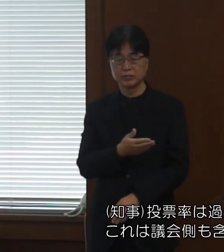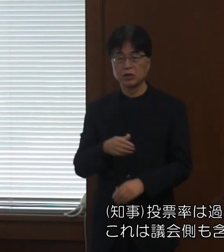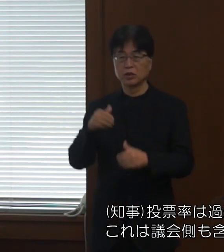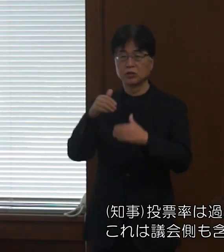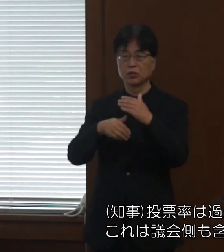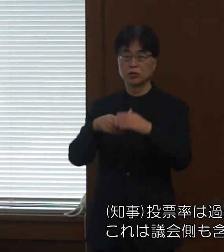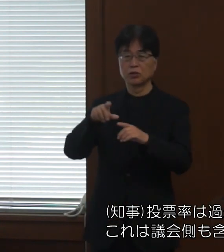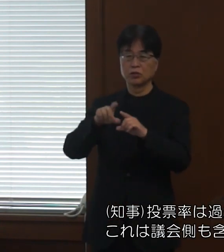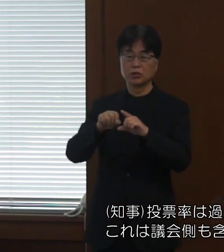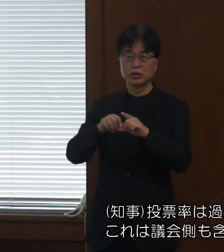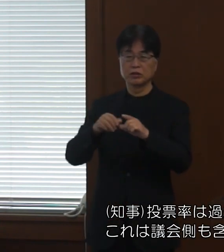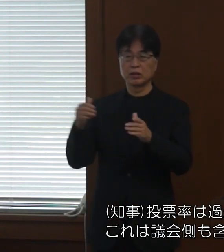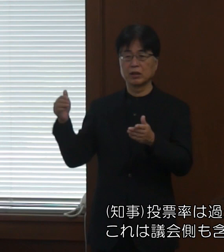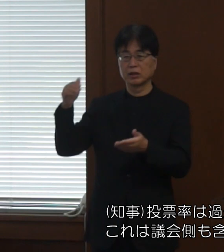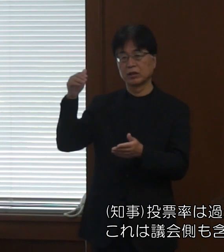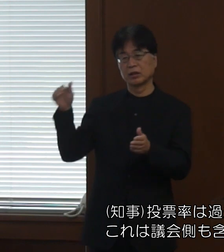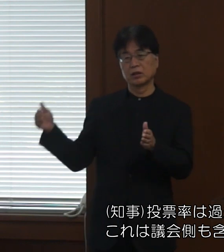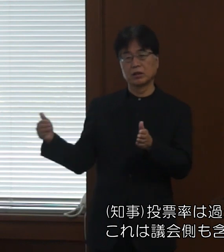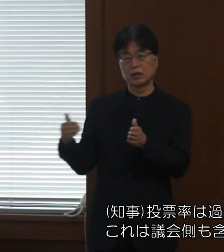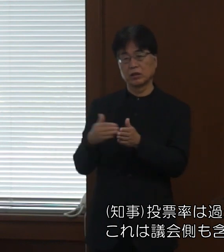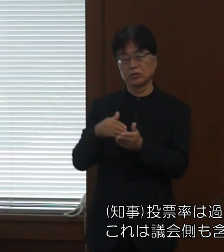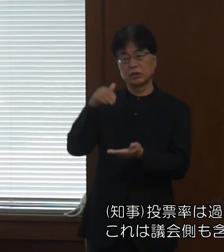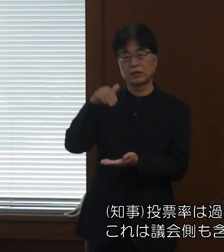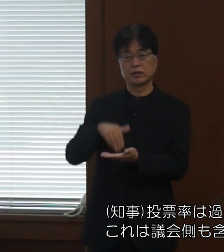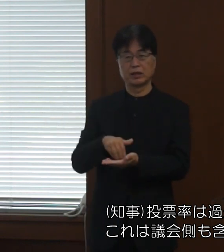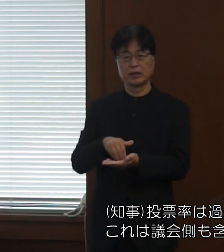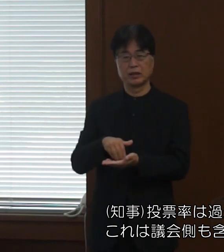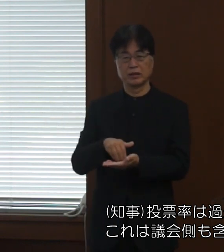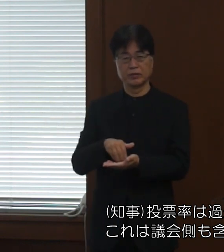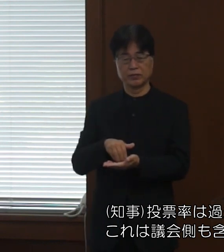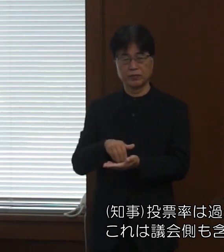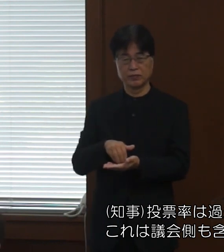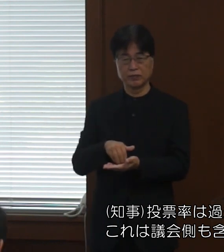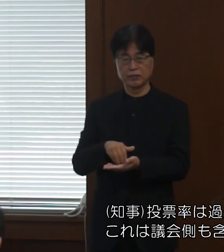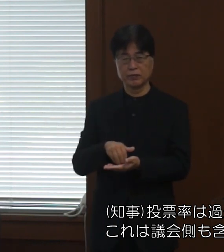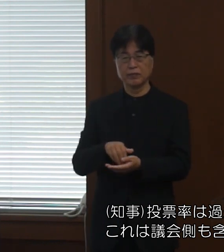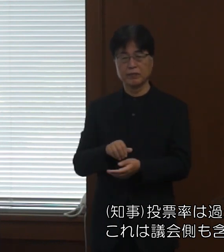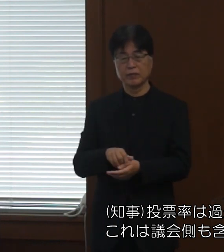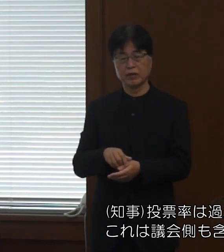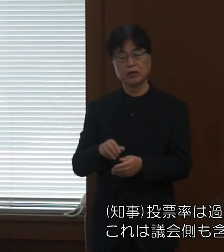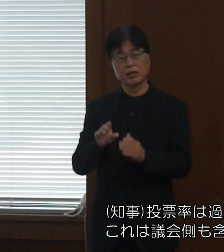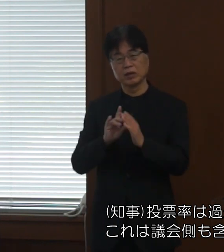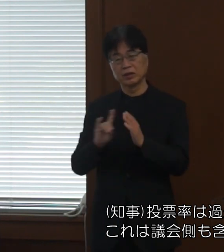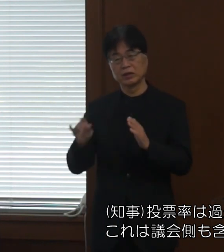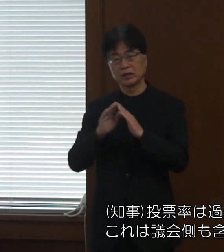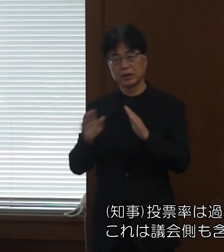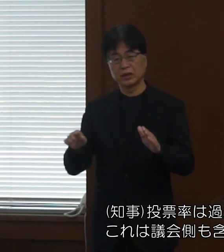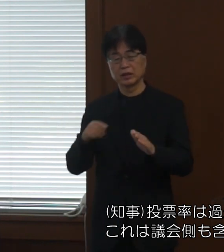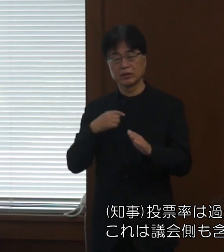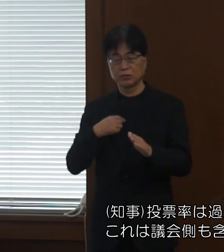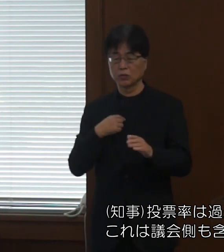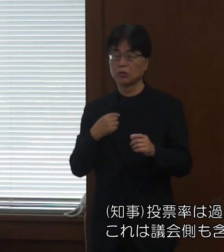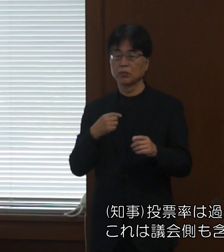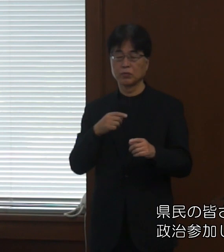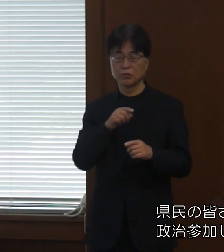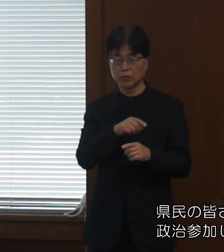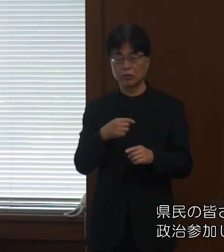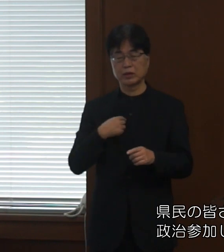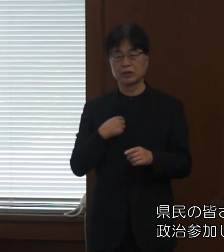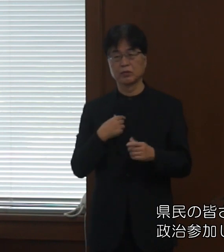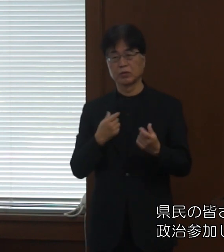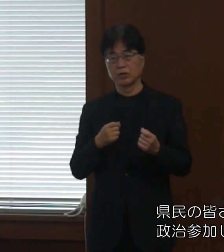投票率は過去最低になったということでこれは議会側も含めて私自身も